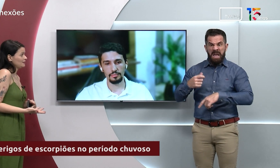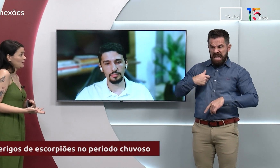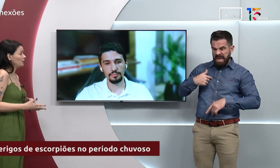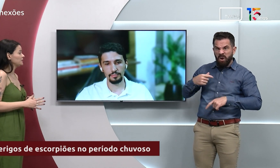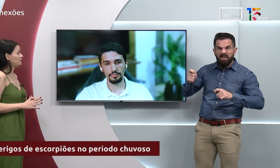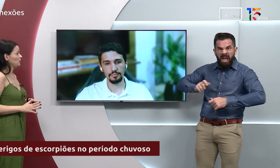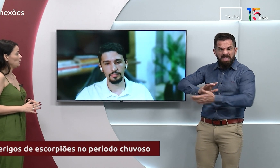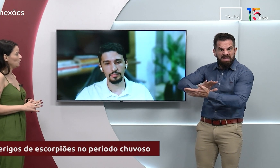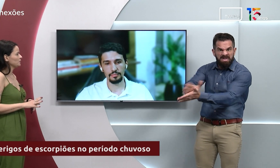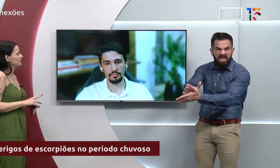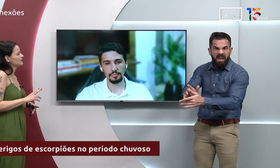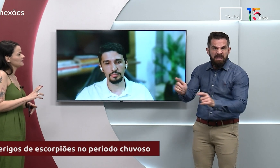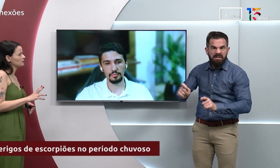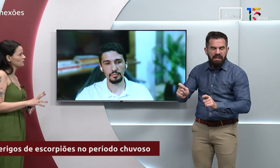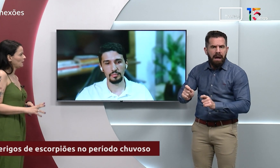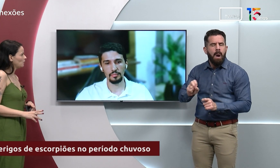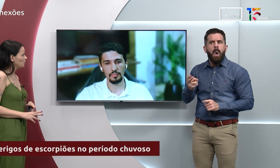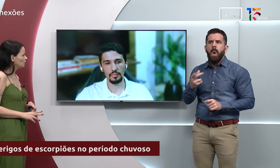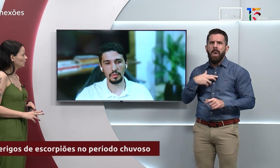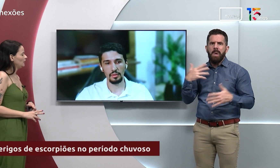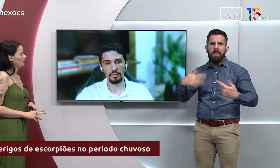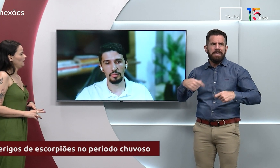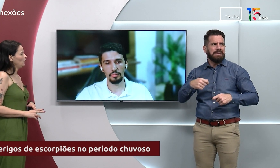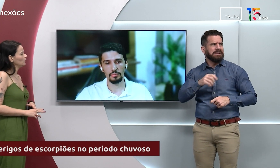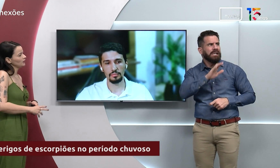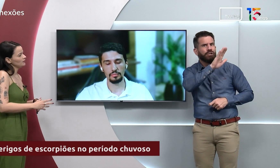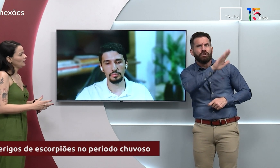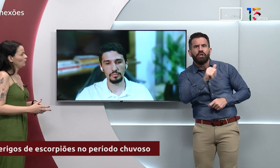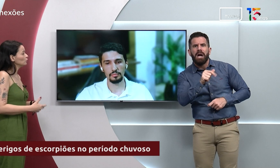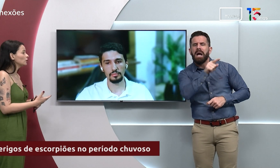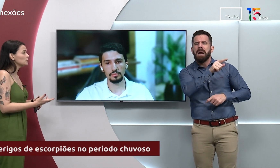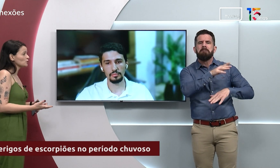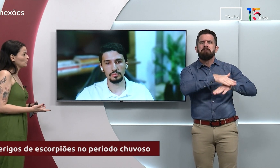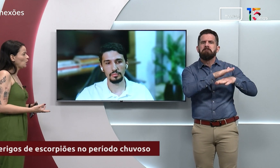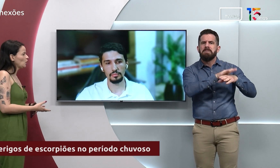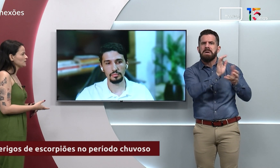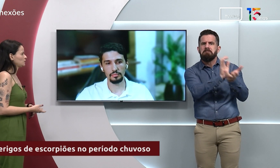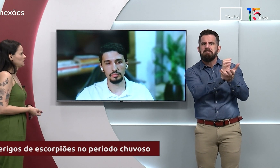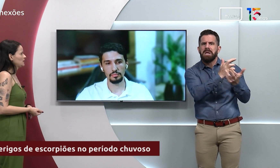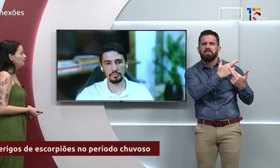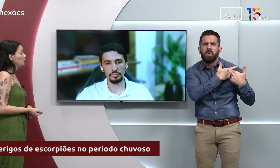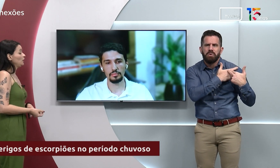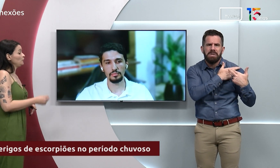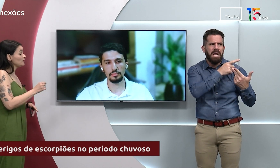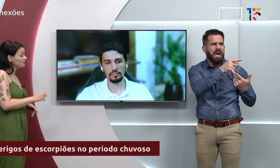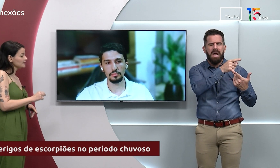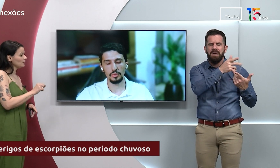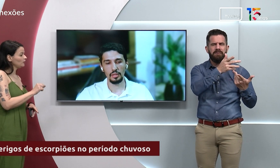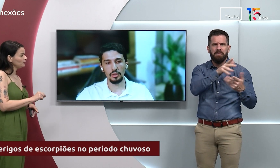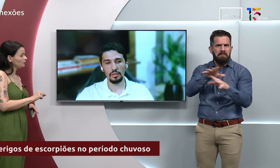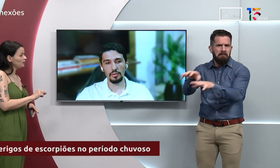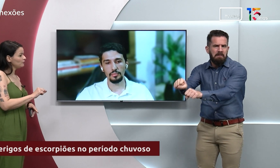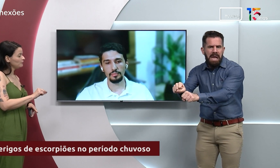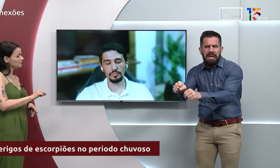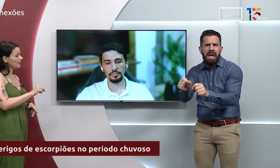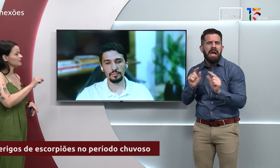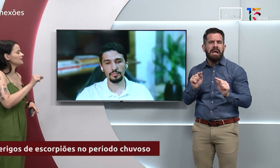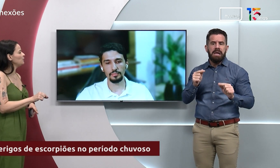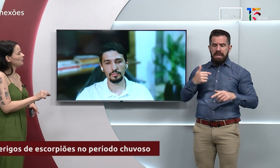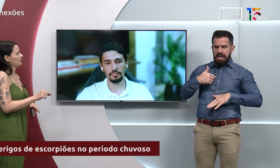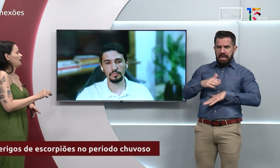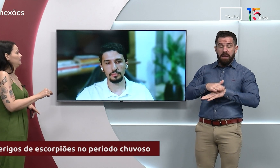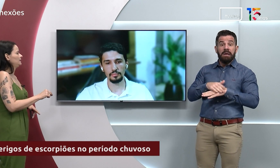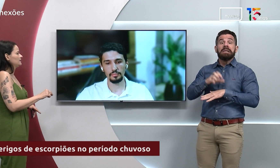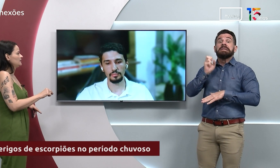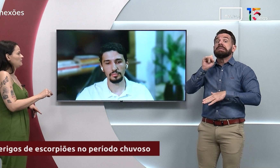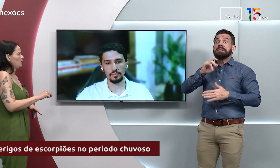eliminar esse animal, isso é perigoso, é necessário chamar algum órgão, né? Controle de zoonoses, por exemplo. E o que fazer quando eu recebo